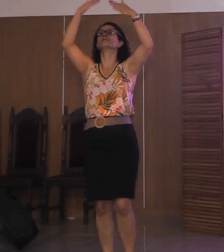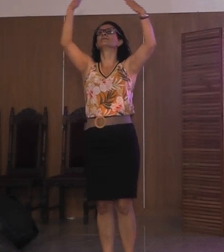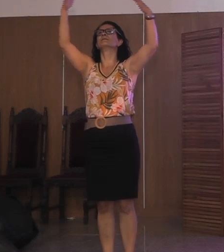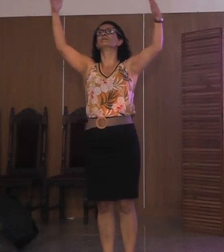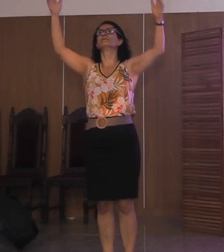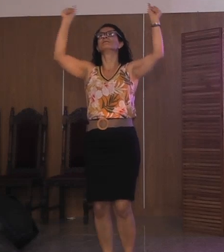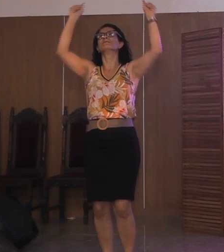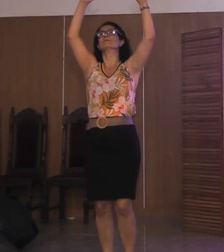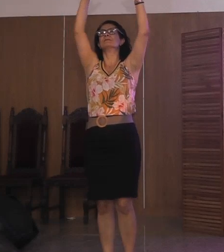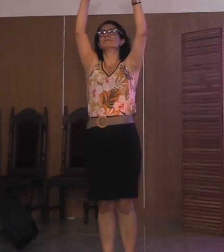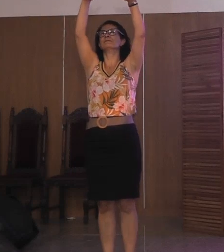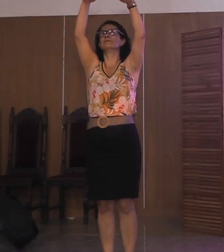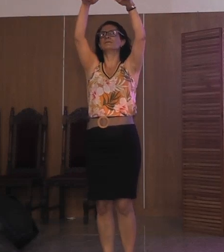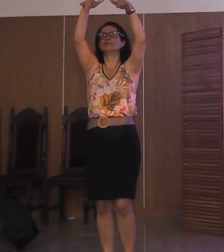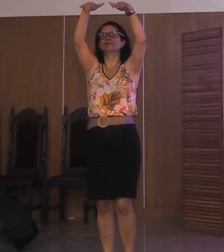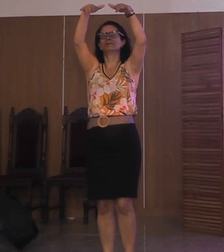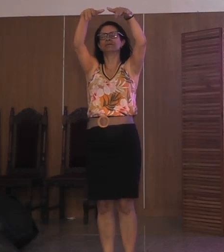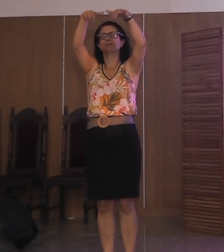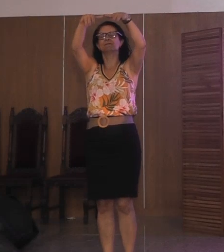vai